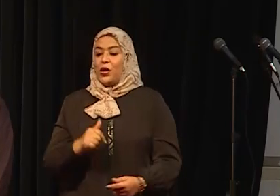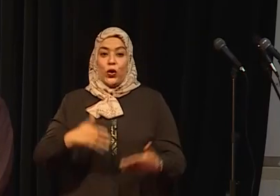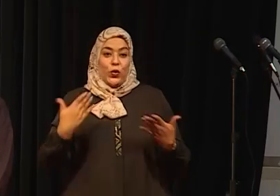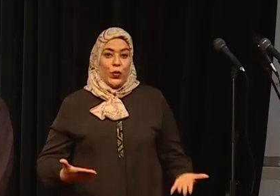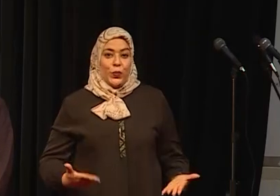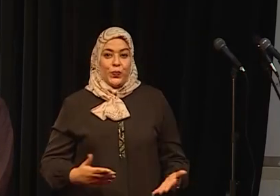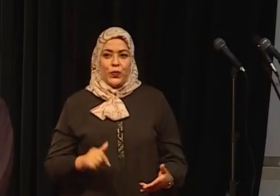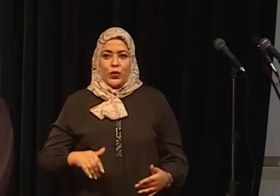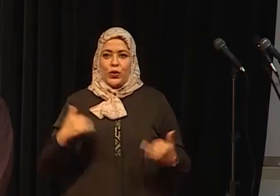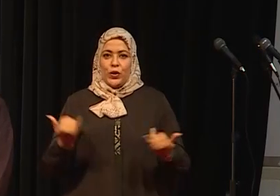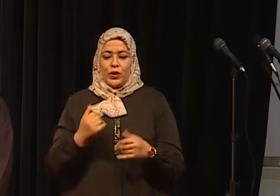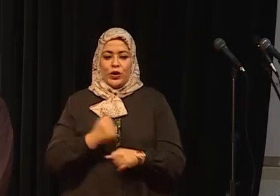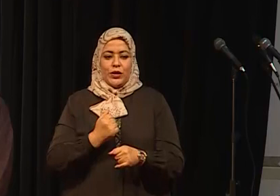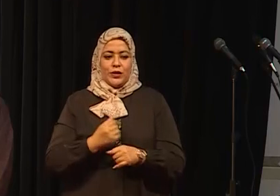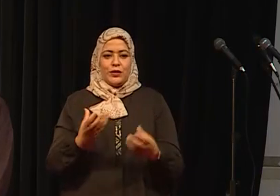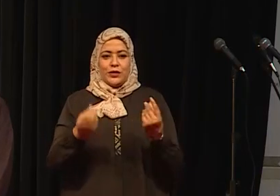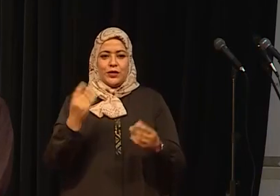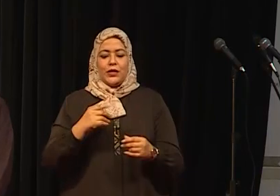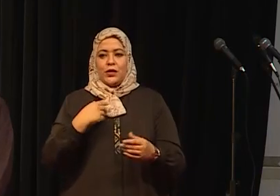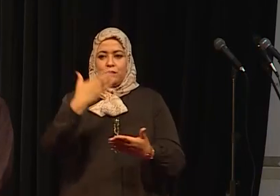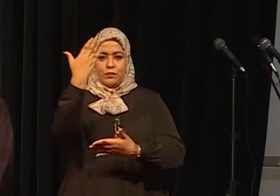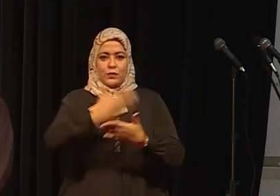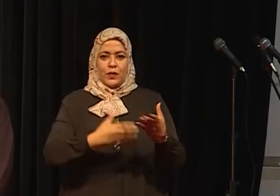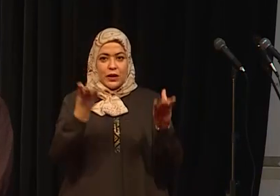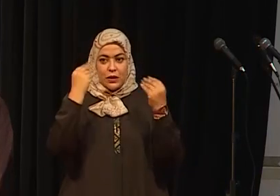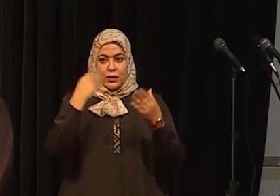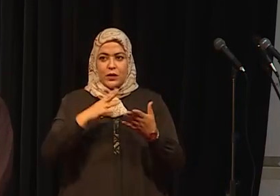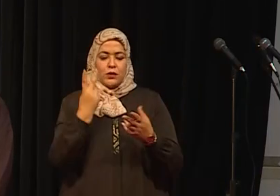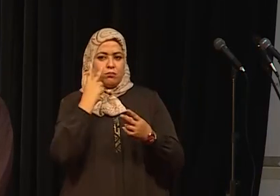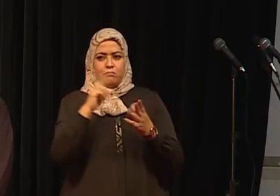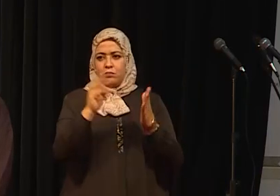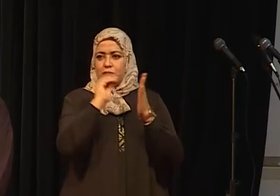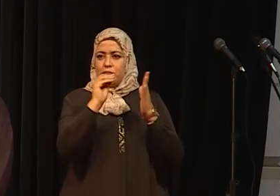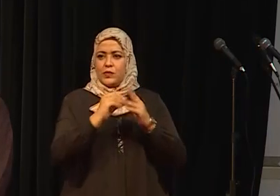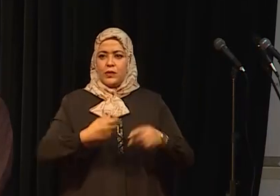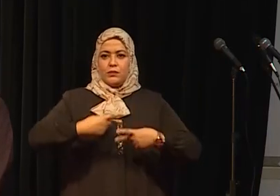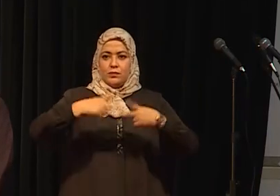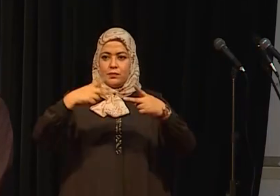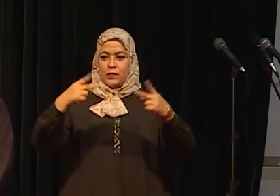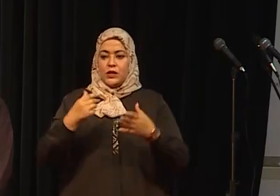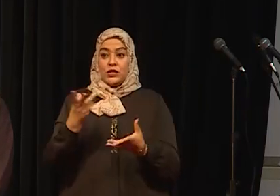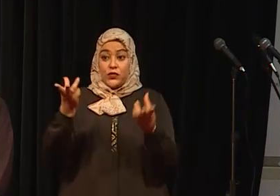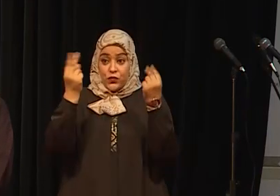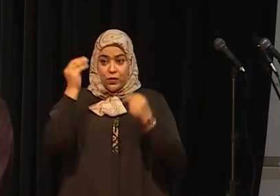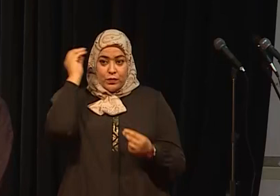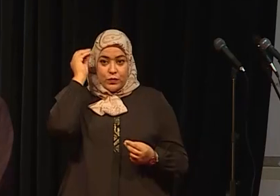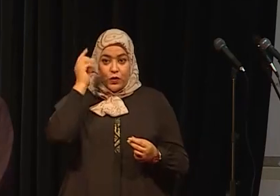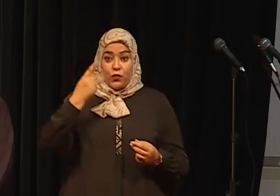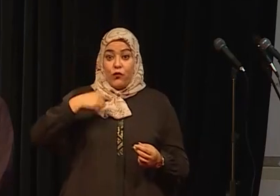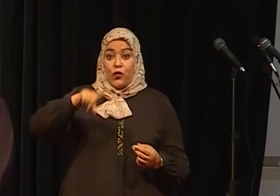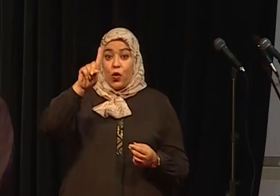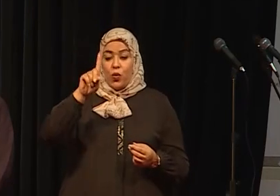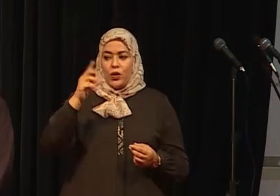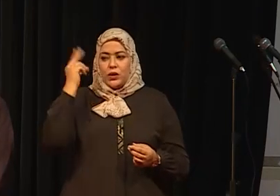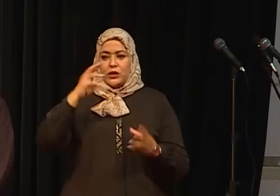اليوم؟ اليوم غنعملو واحد المجموعة ديال المحاضرات، واحد المجموعة ديال التفسيرات، باش تفهمو غير الأول، ما